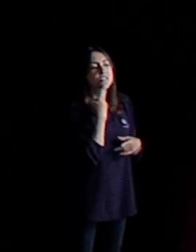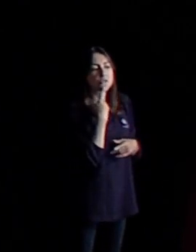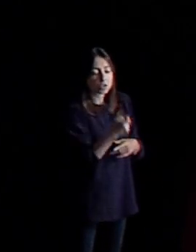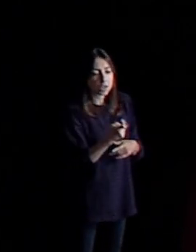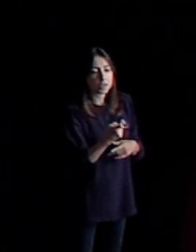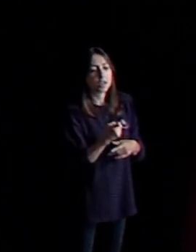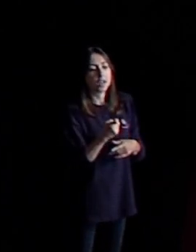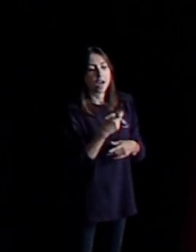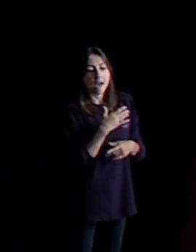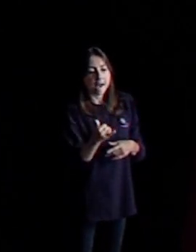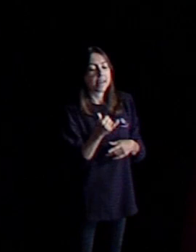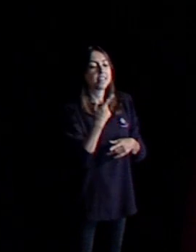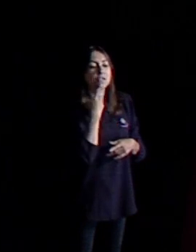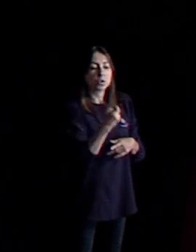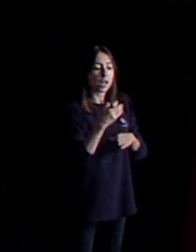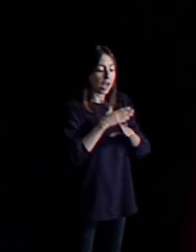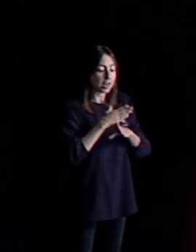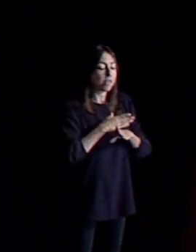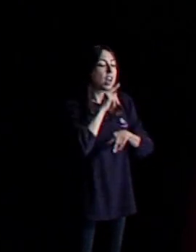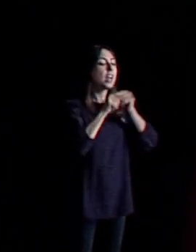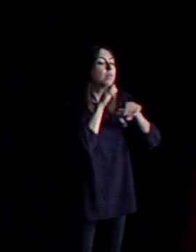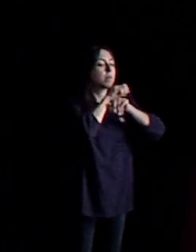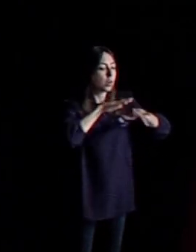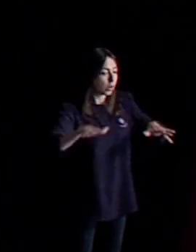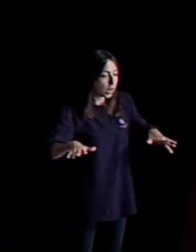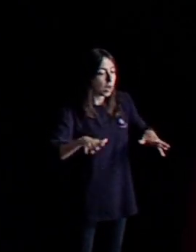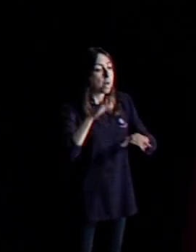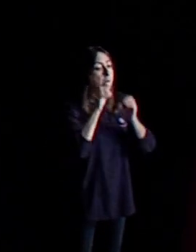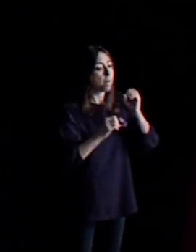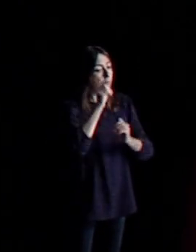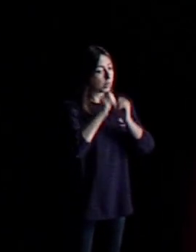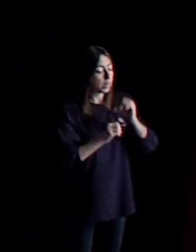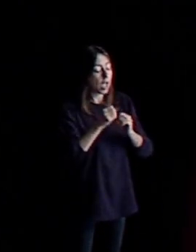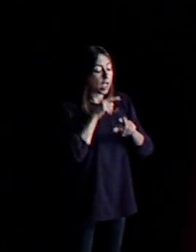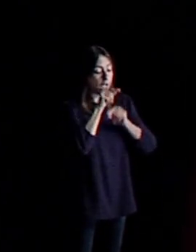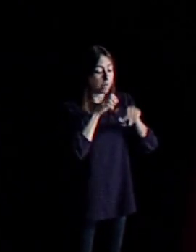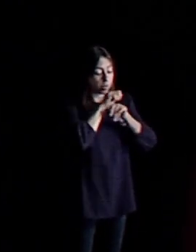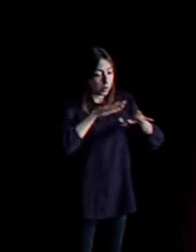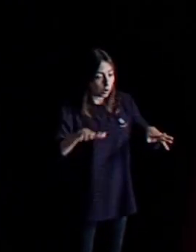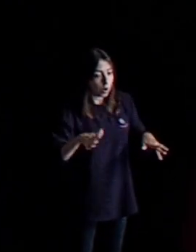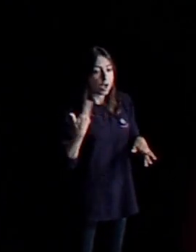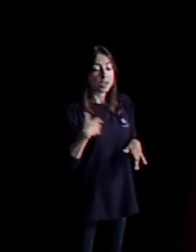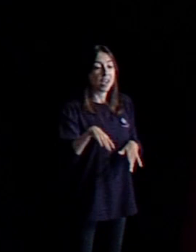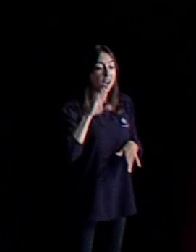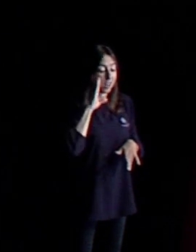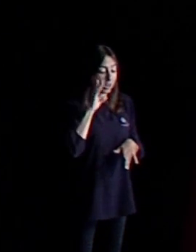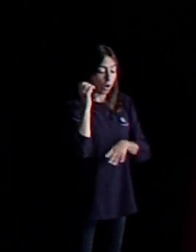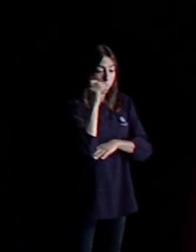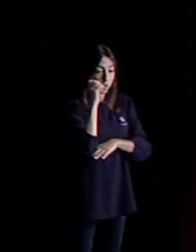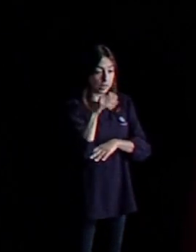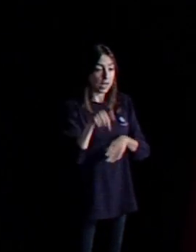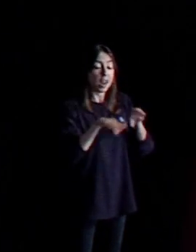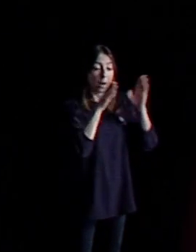las dificultades a nivel de epidemiología, de tasas epidemiológicas, ya lo han señalado los anteriores ponentes de esta